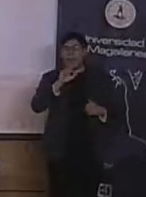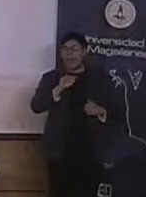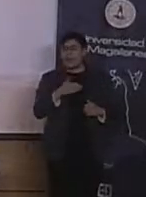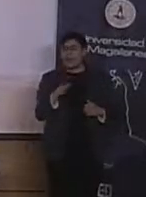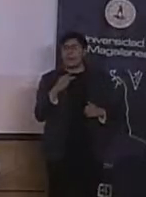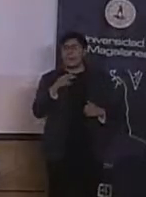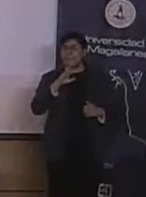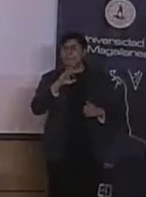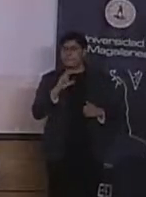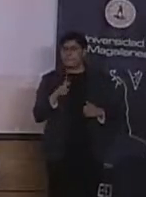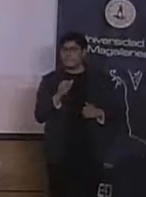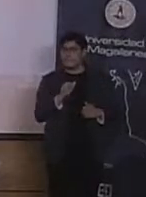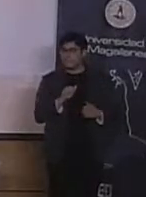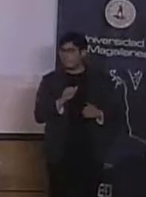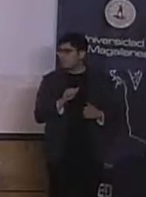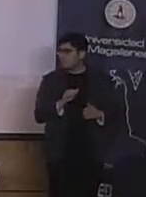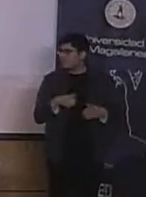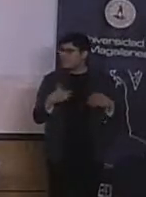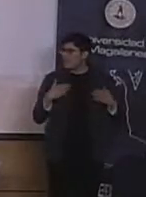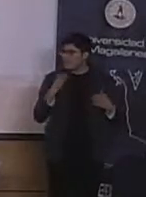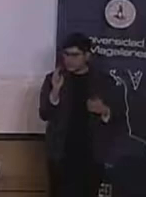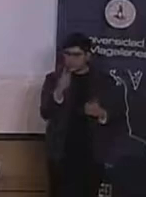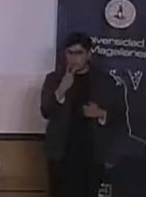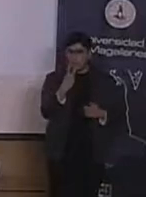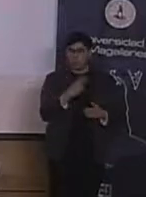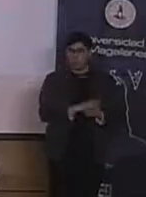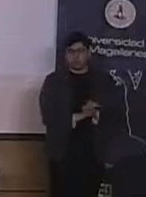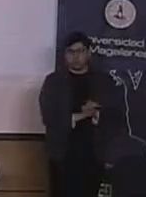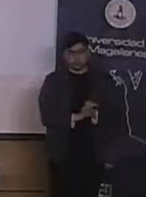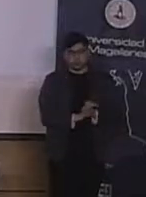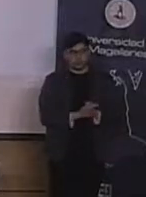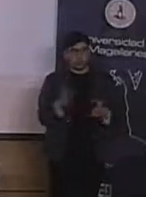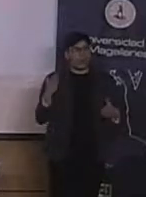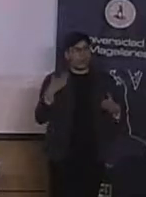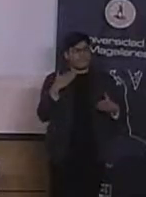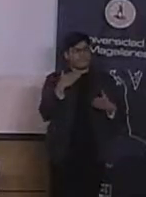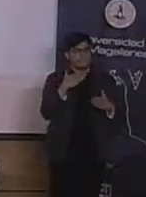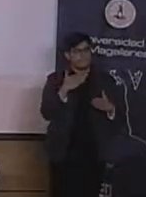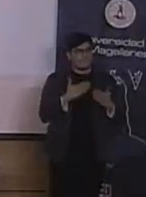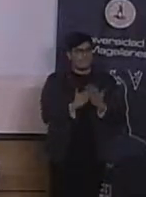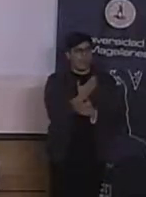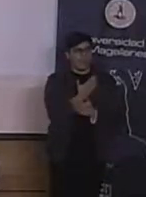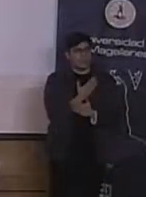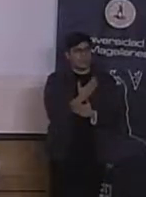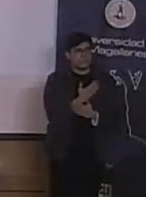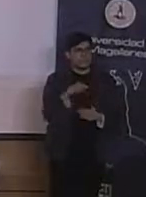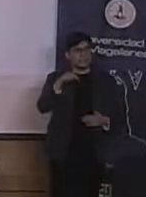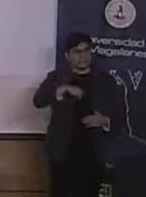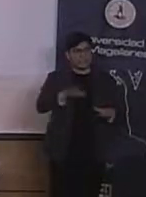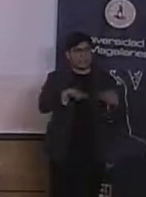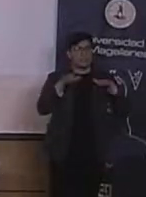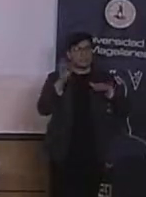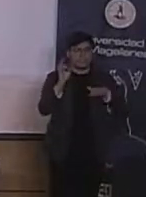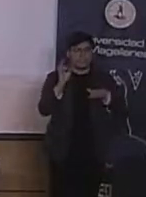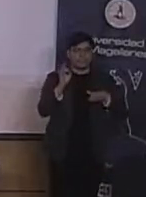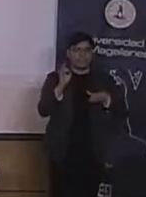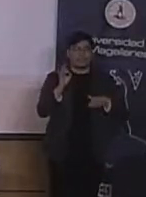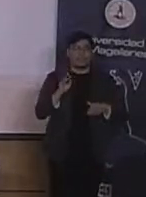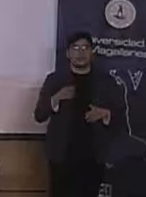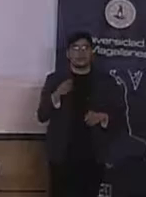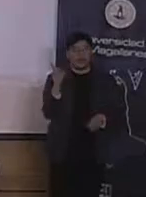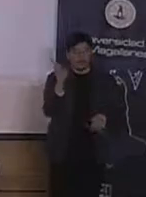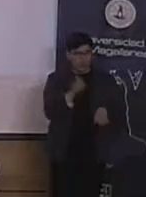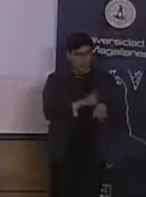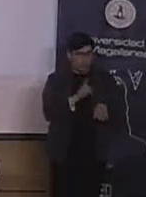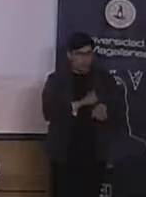para esta segunda mañana correspondiente a este seminario con nosotros la doctora jiménez